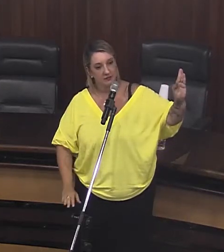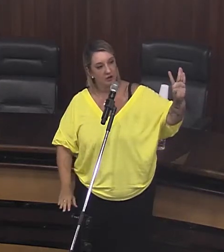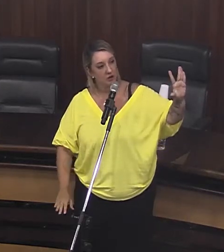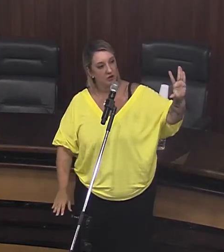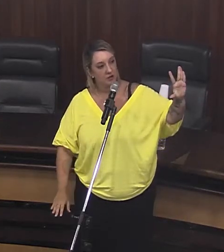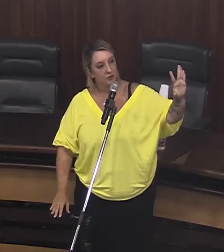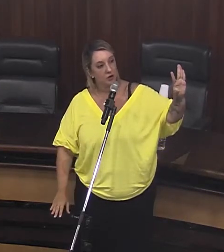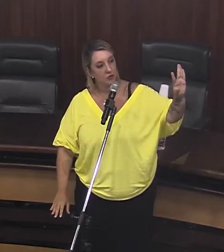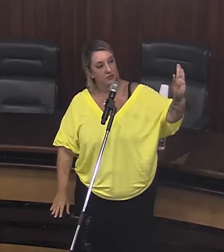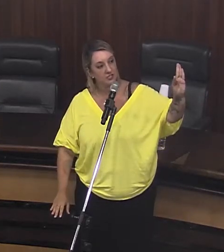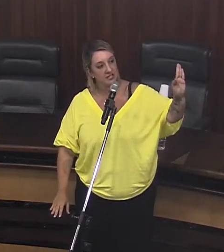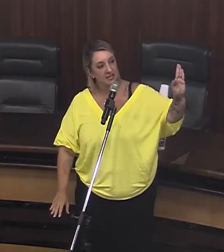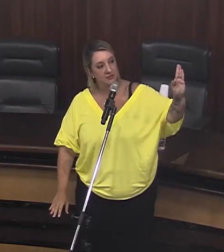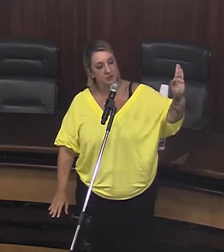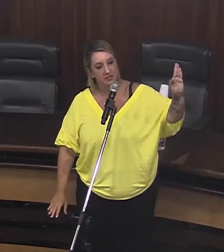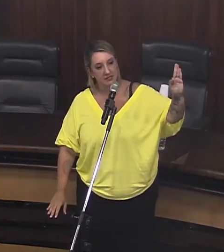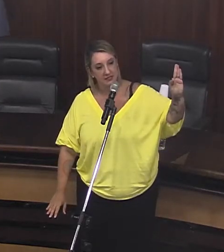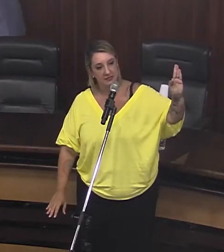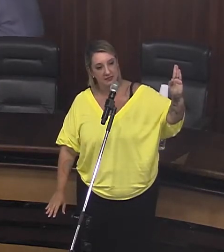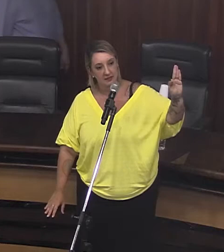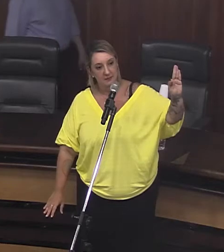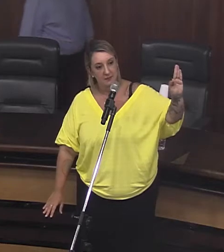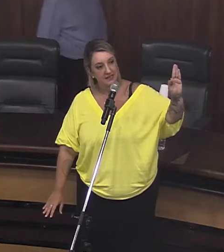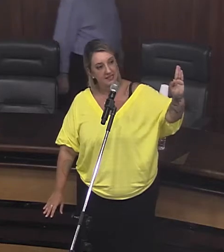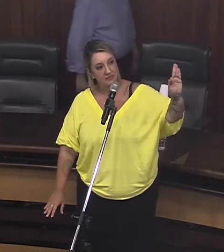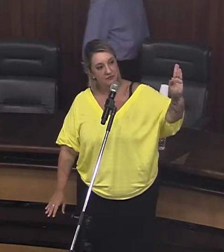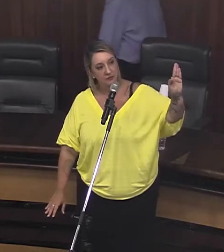Ó, eu coloco o indicador para dentro,